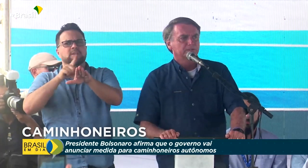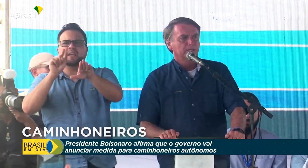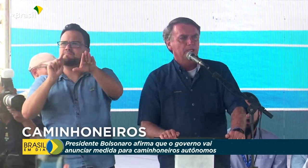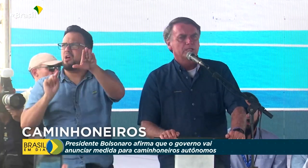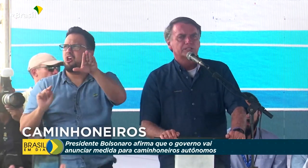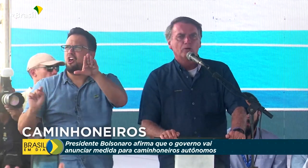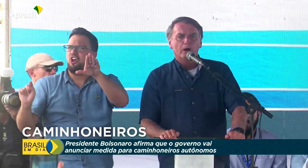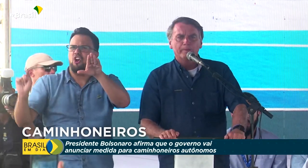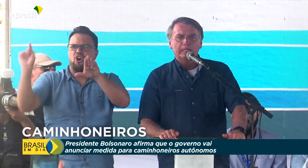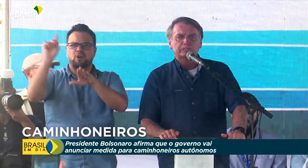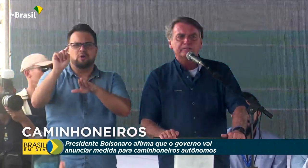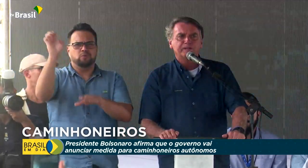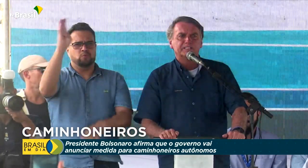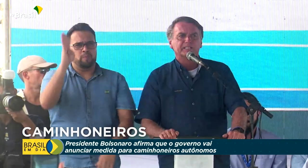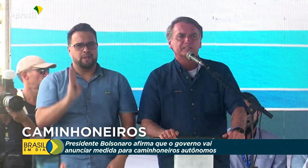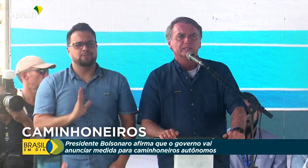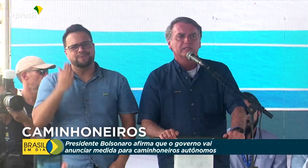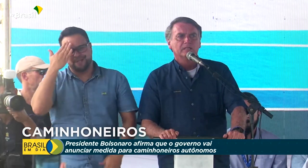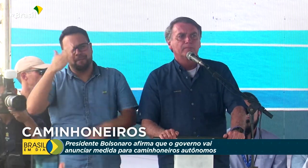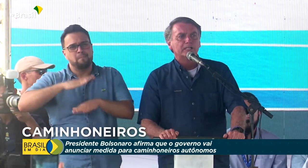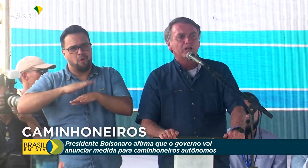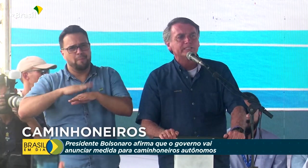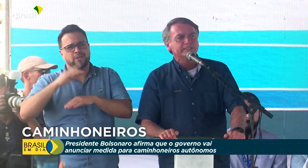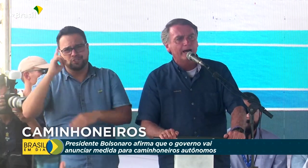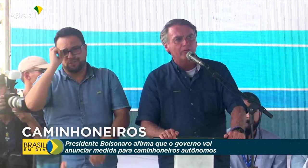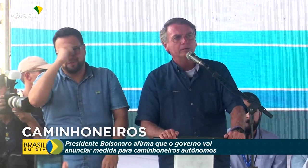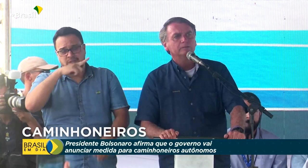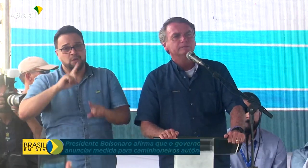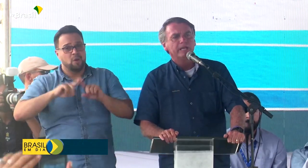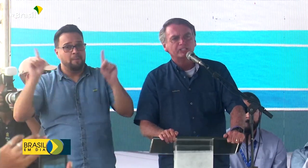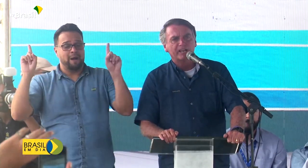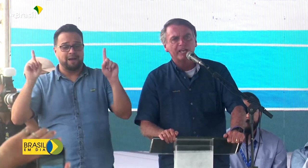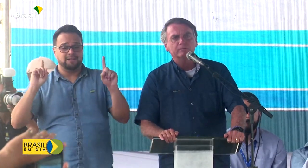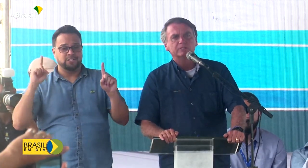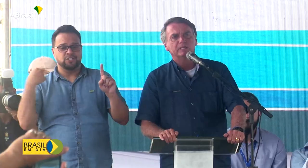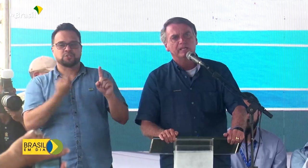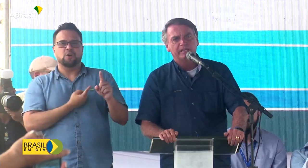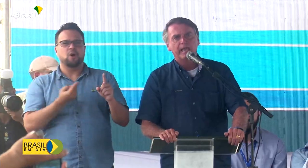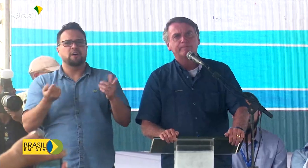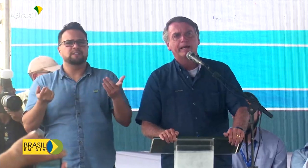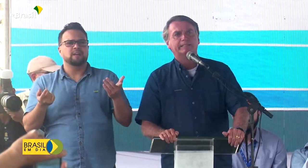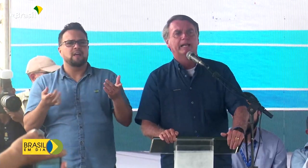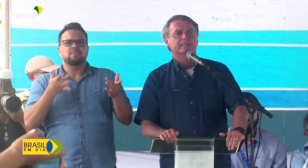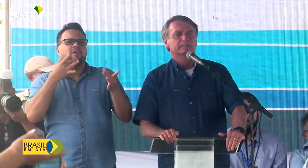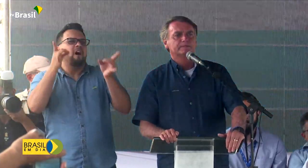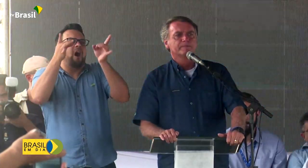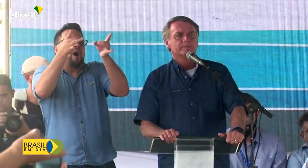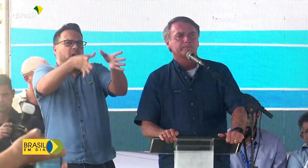do país são momentos difíceis mas nós não Deixaremos ninguém para trás